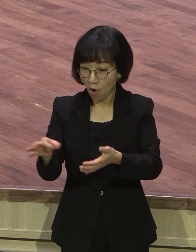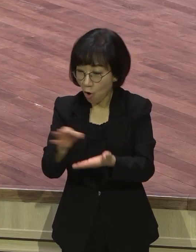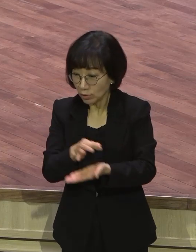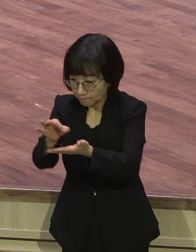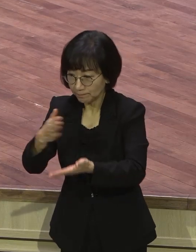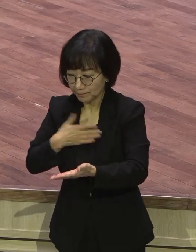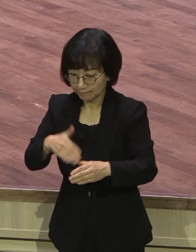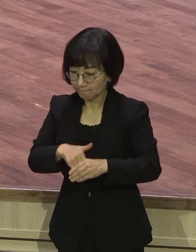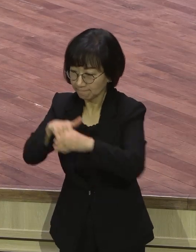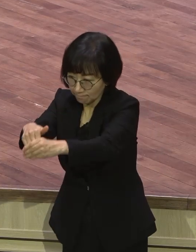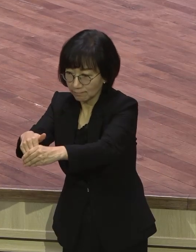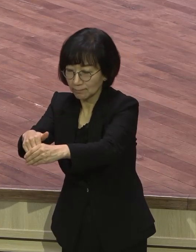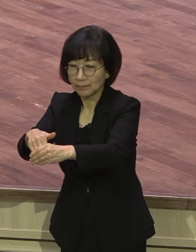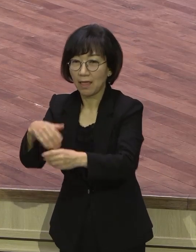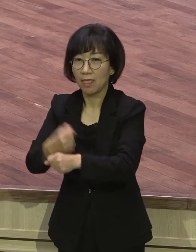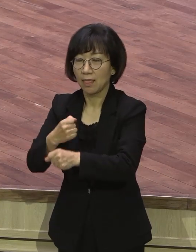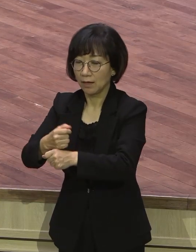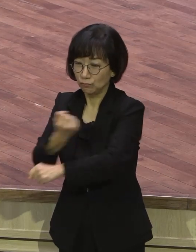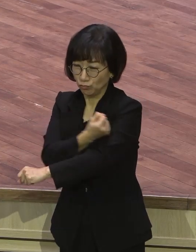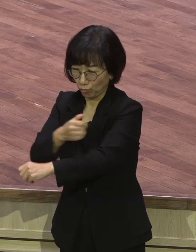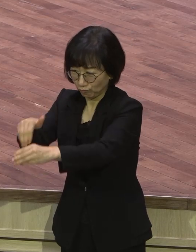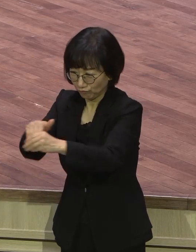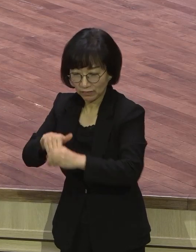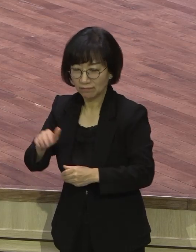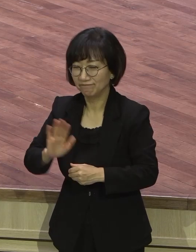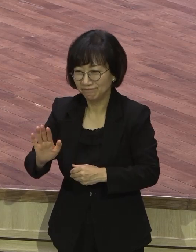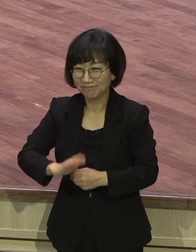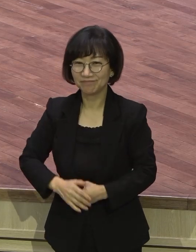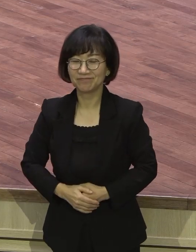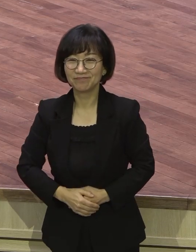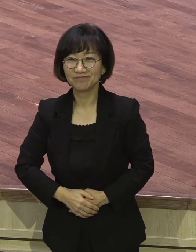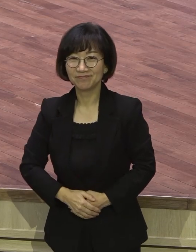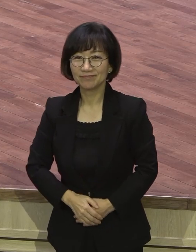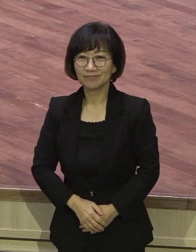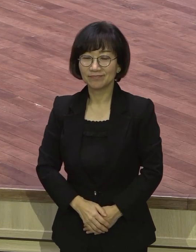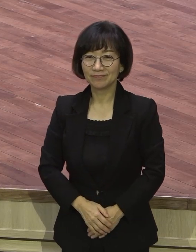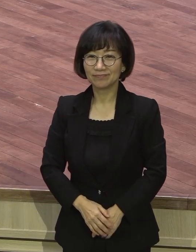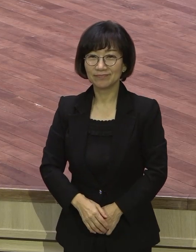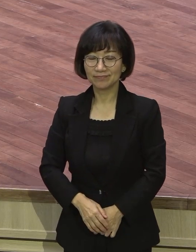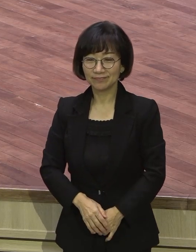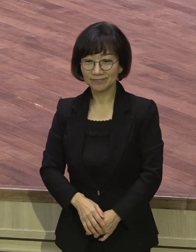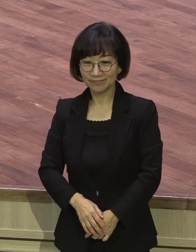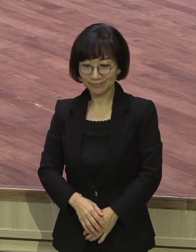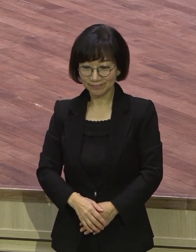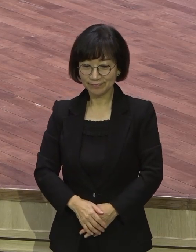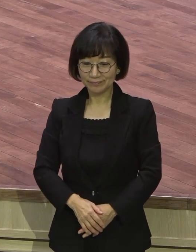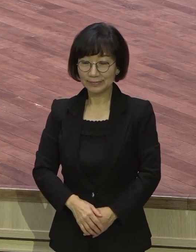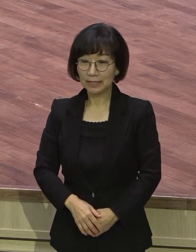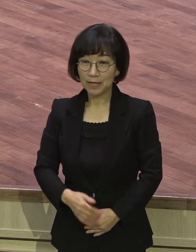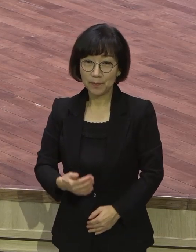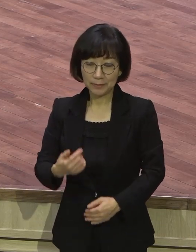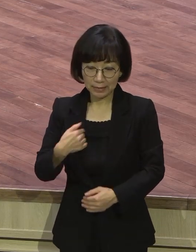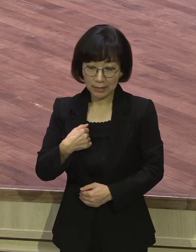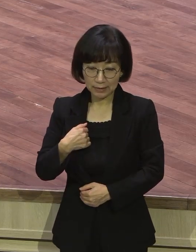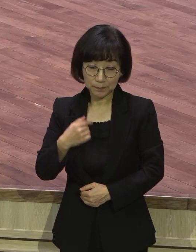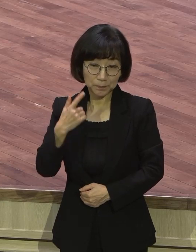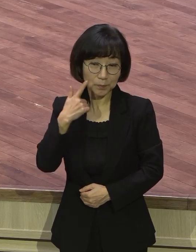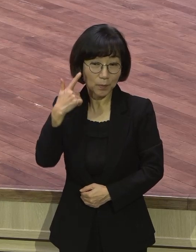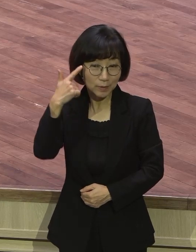심지어 목사가 됐을 때도 부흥집회 왔다. 그 집회하고 사례를 안 받았습니다.